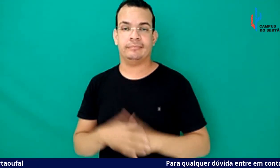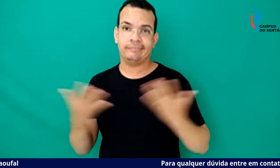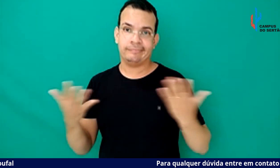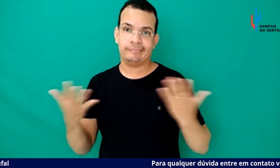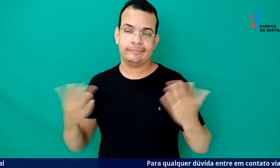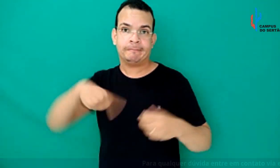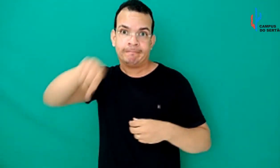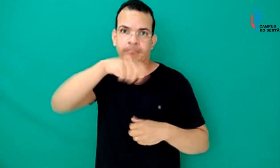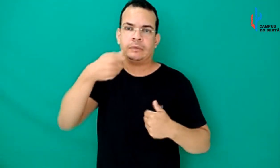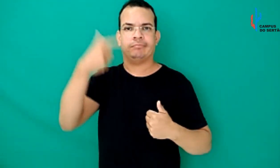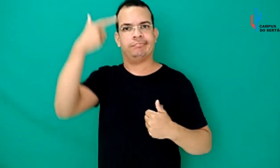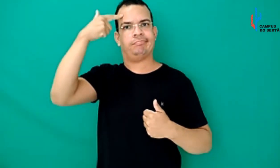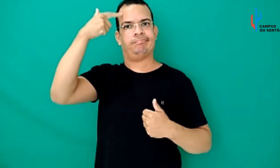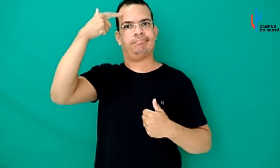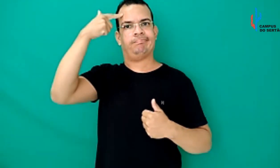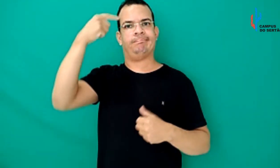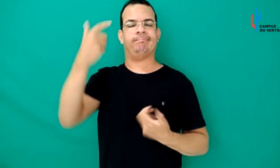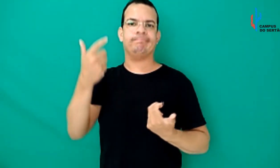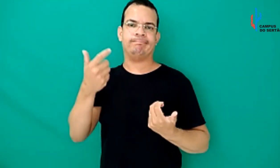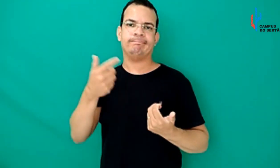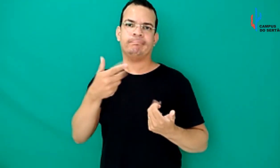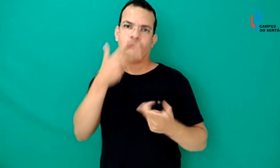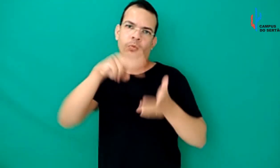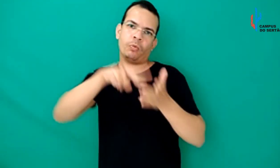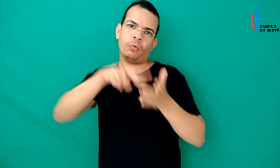informações. Então,